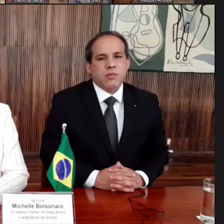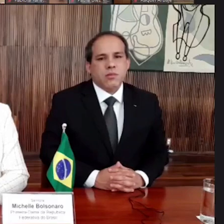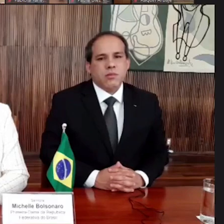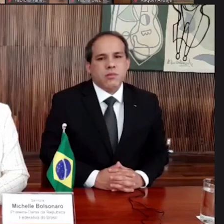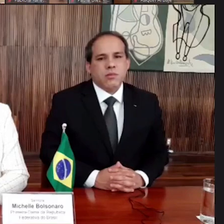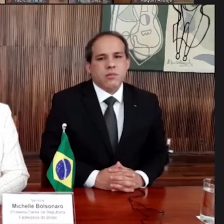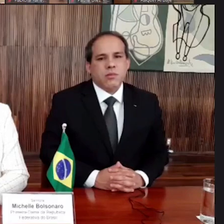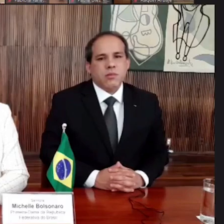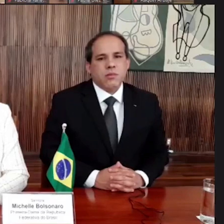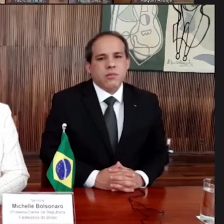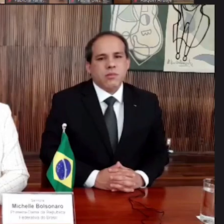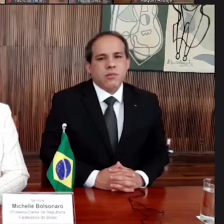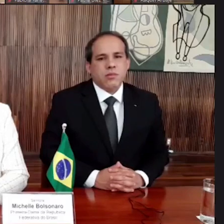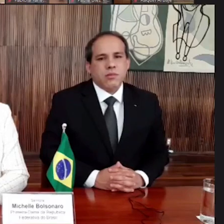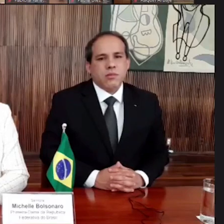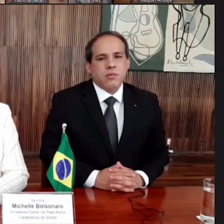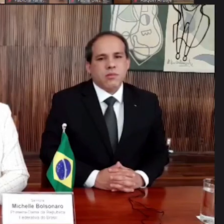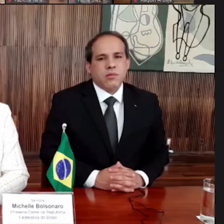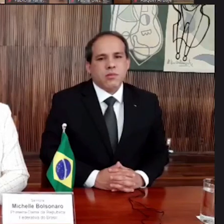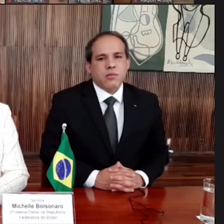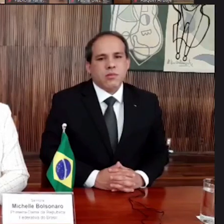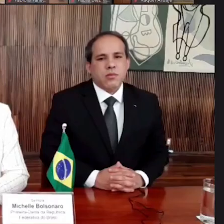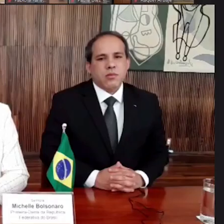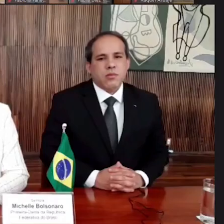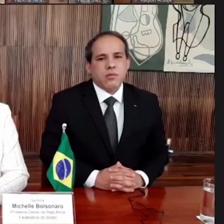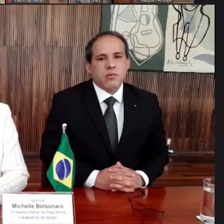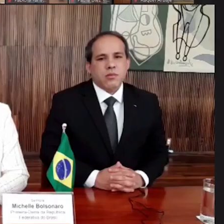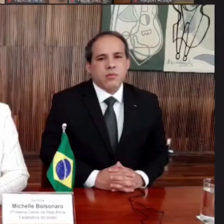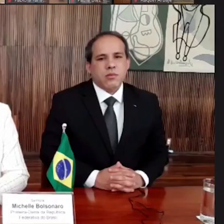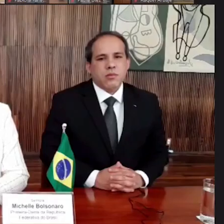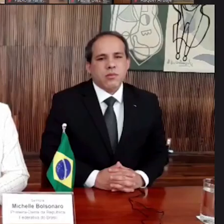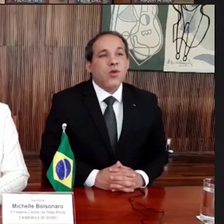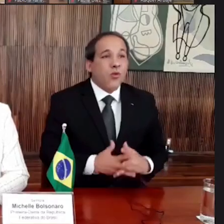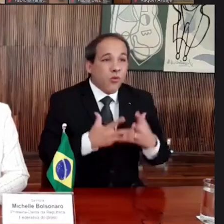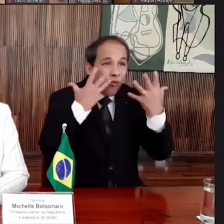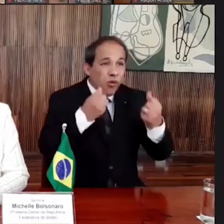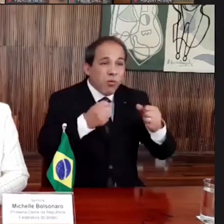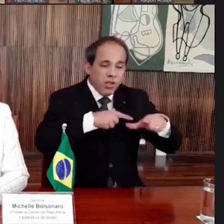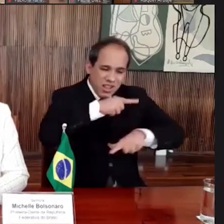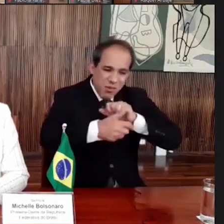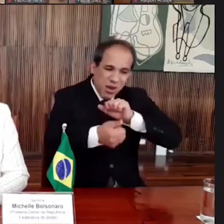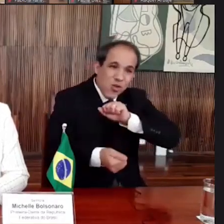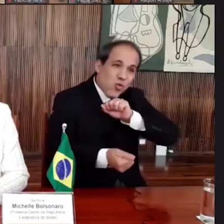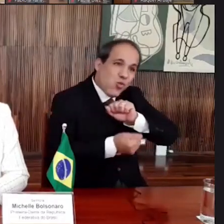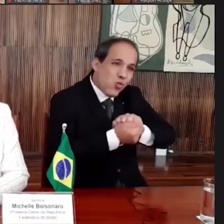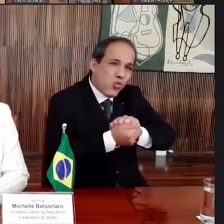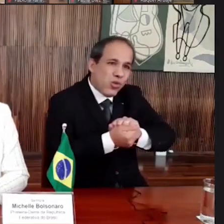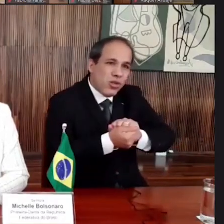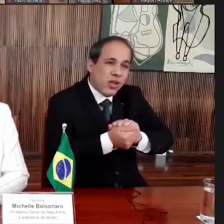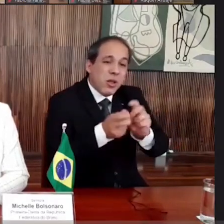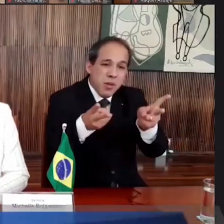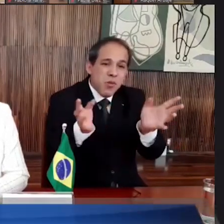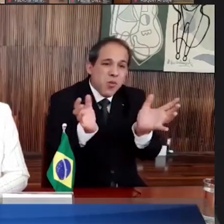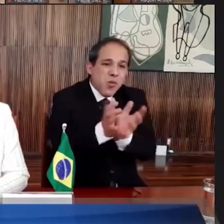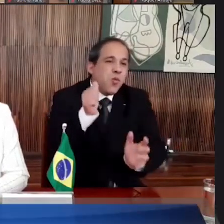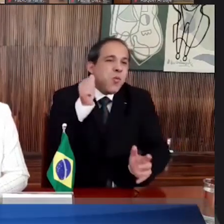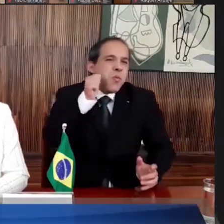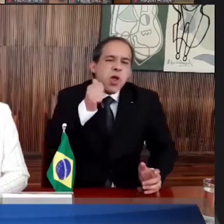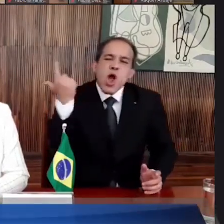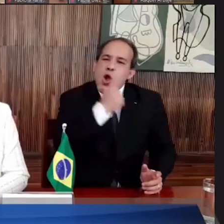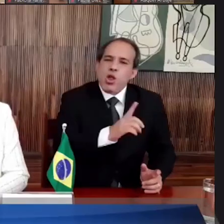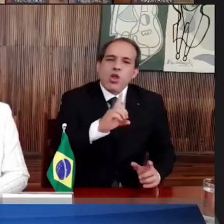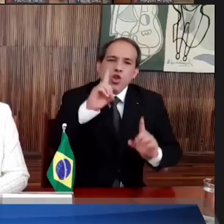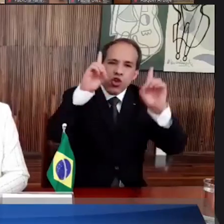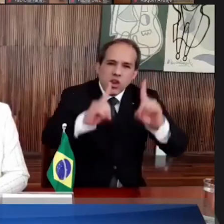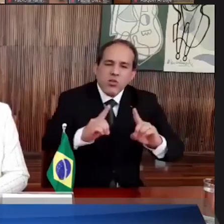supuesto, ajudam a manter a sua família. Vamos trabalhar juntas para que essas mulheres tenham seus